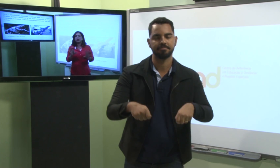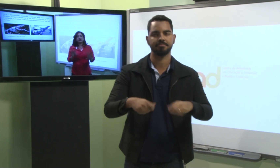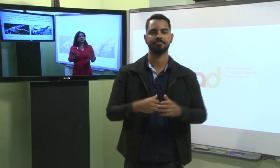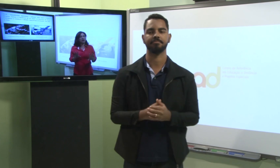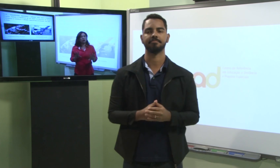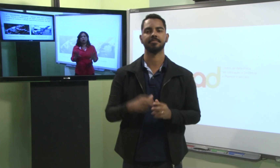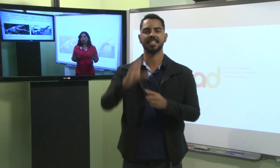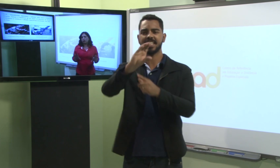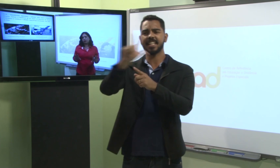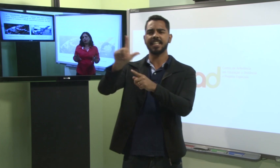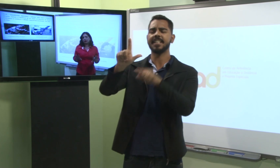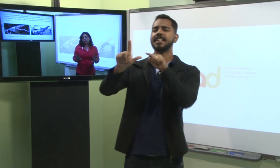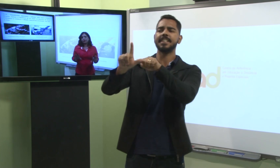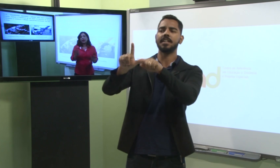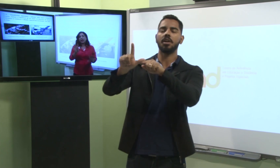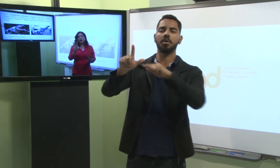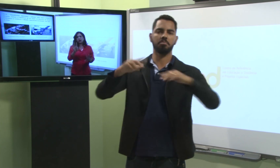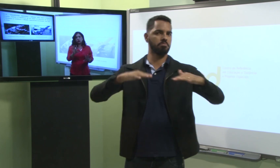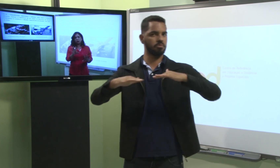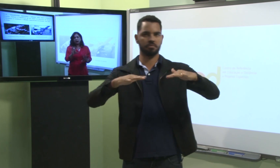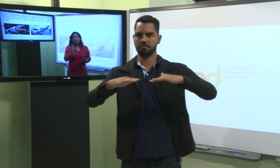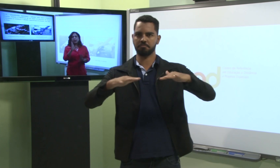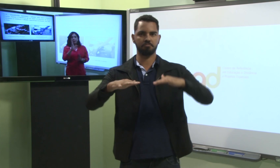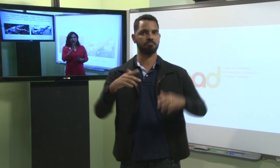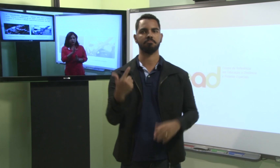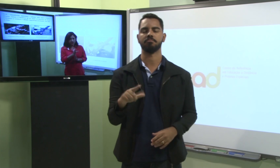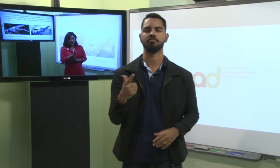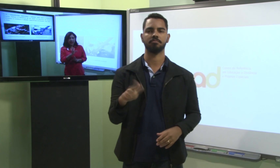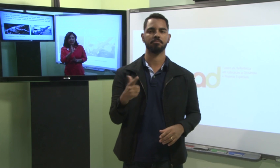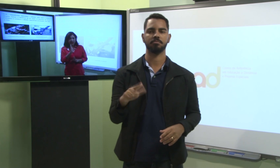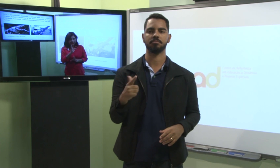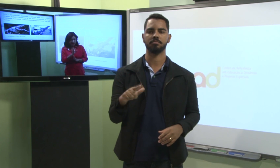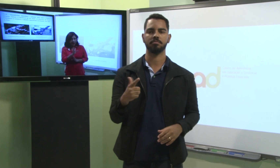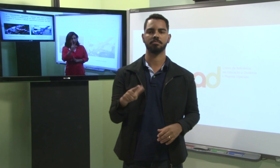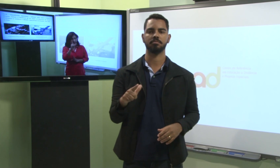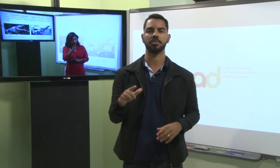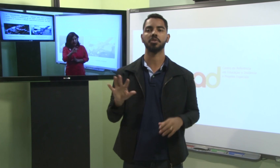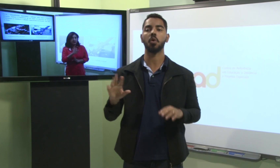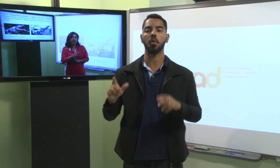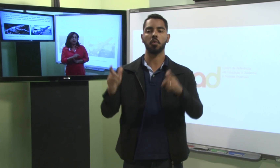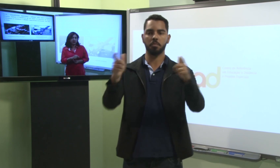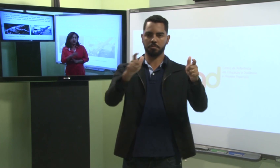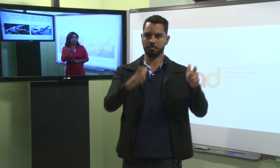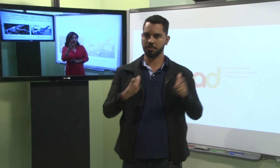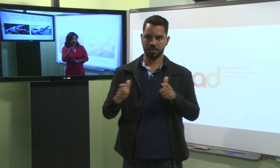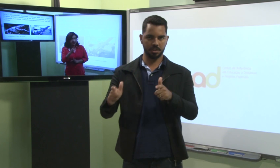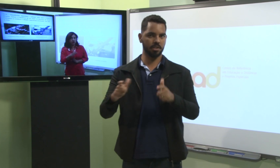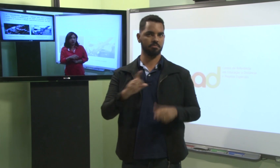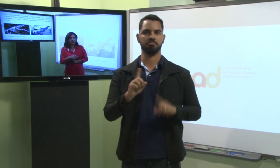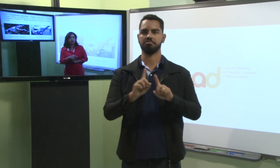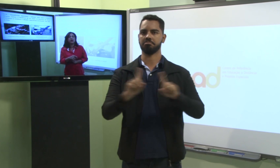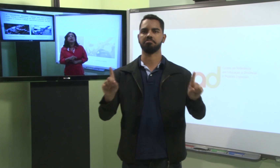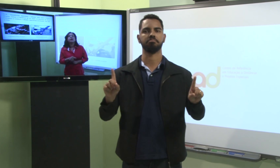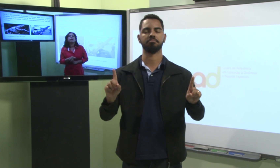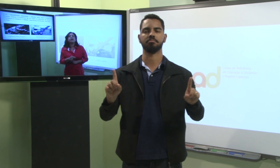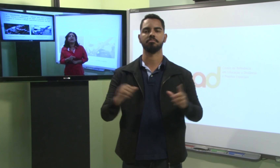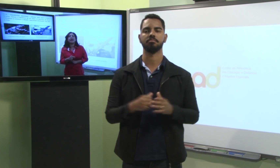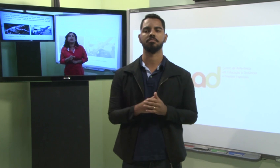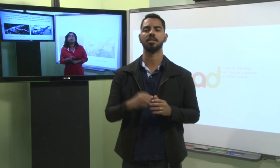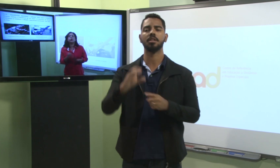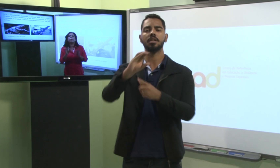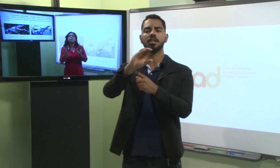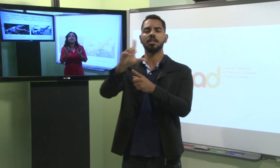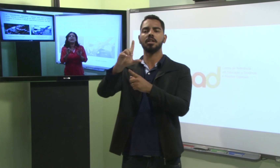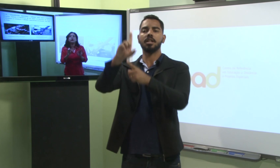descreve posição ou movimento. Em suma, para você realizar esse classificador descritivo,